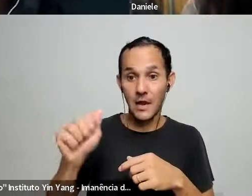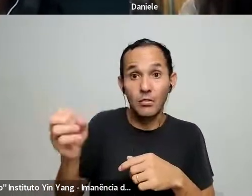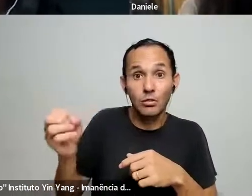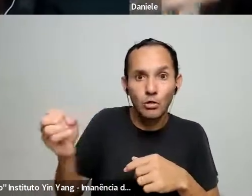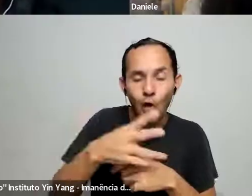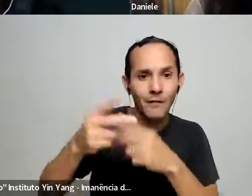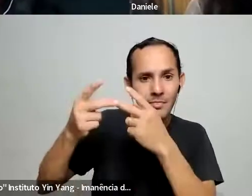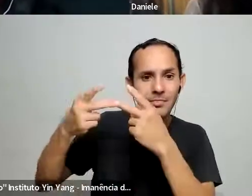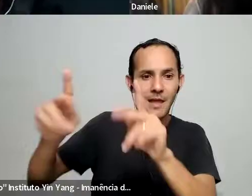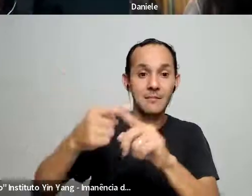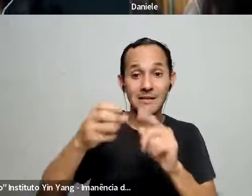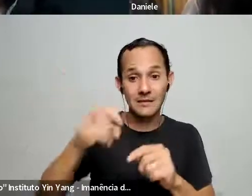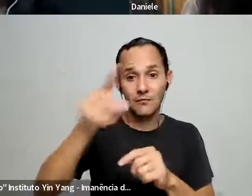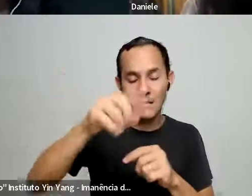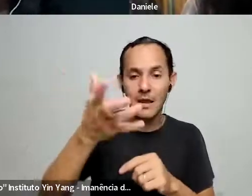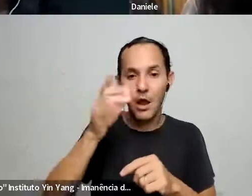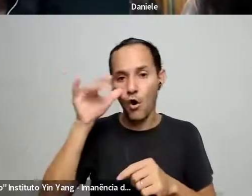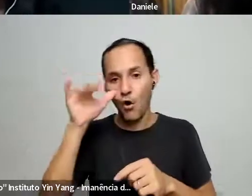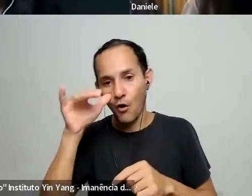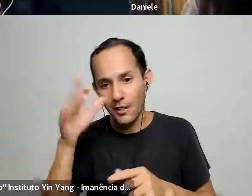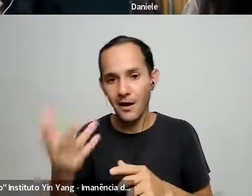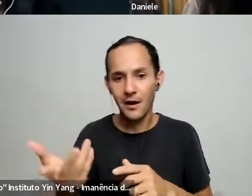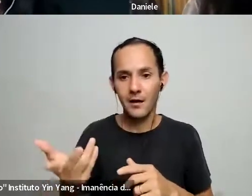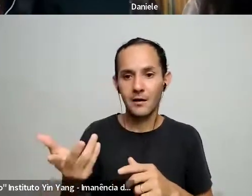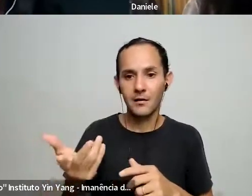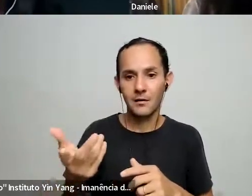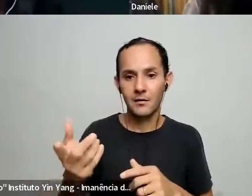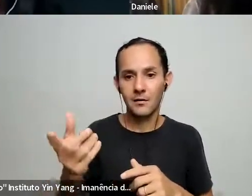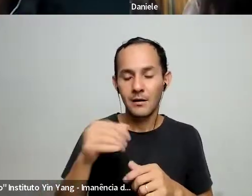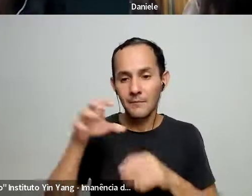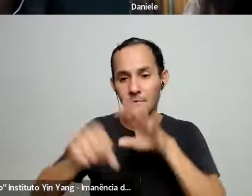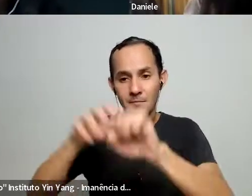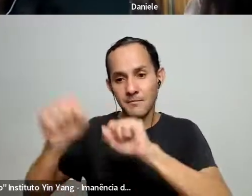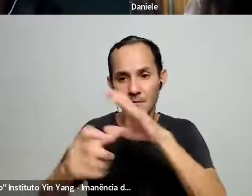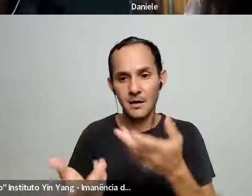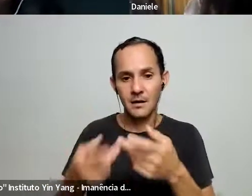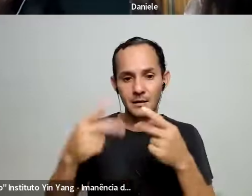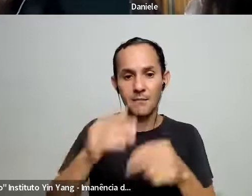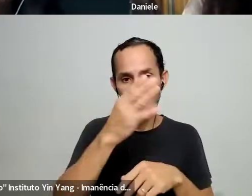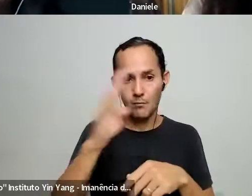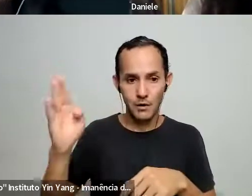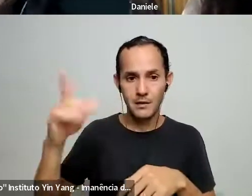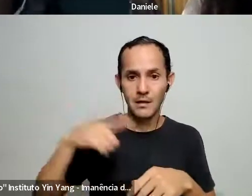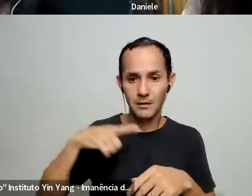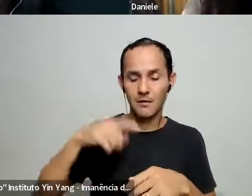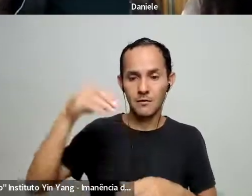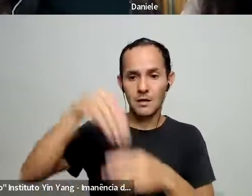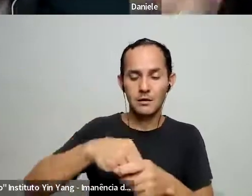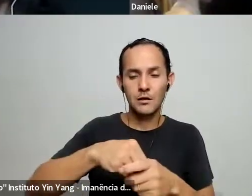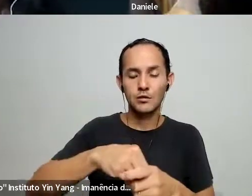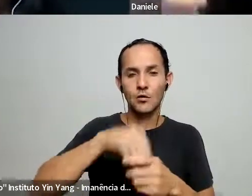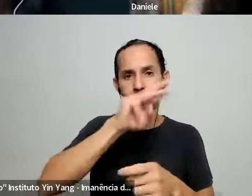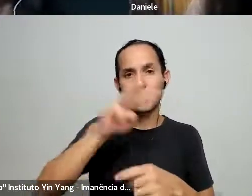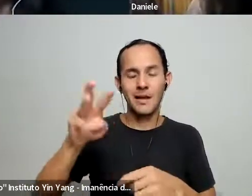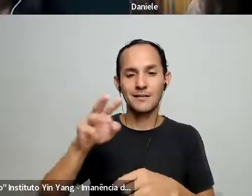é dela, mas se alguém quiser olhar e fazer o garimpo, essa biblioteca sempre esteve ali no portal da rede, mas